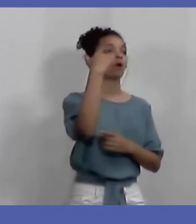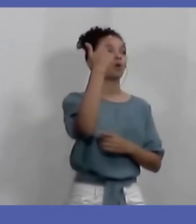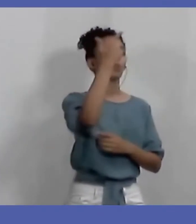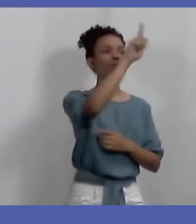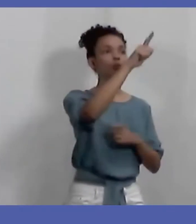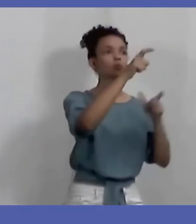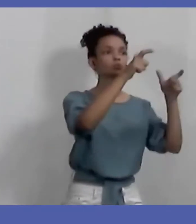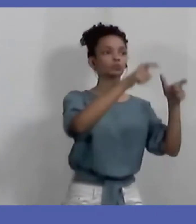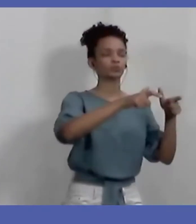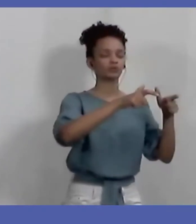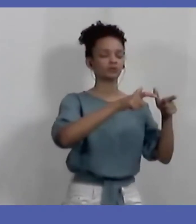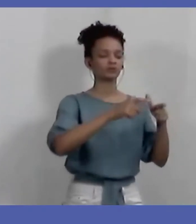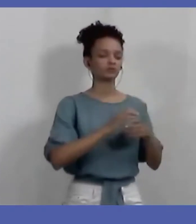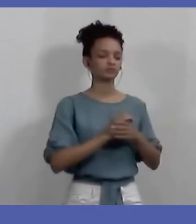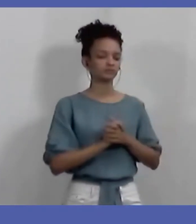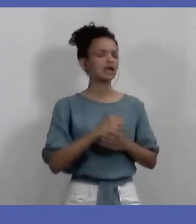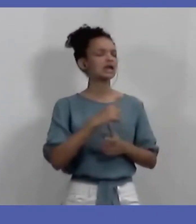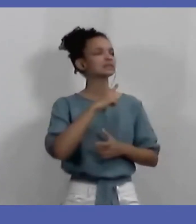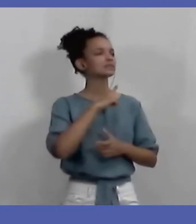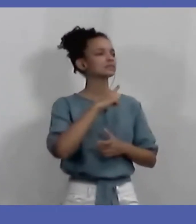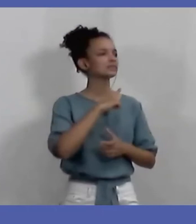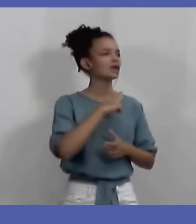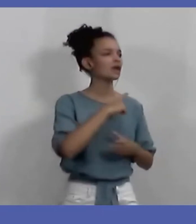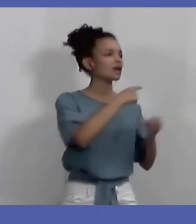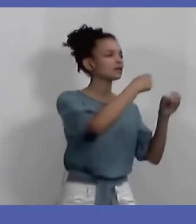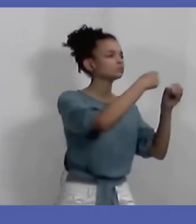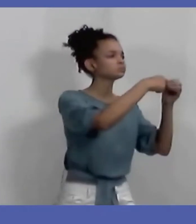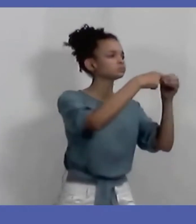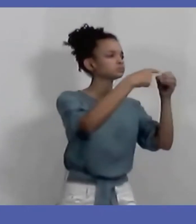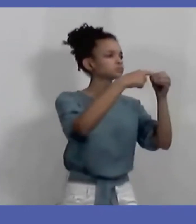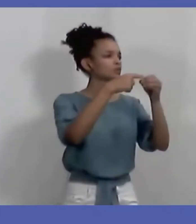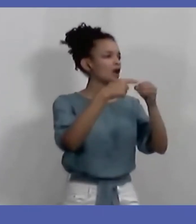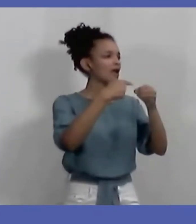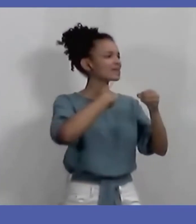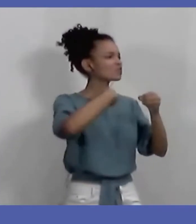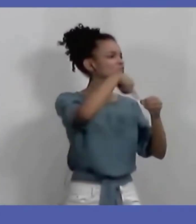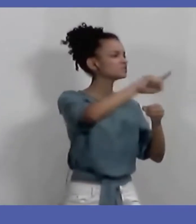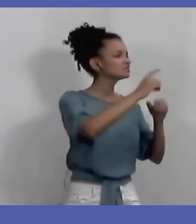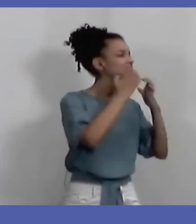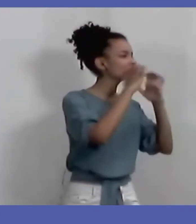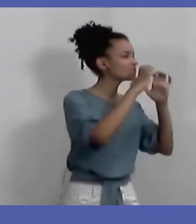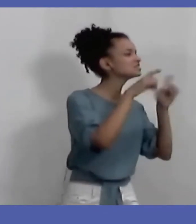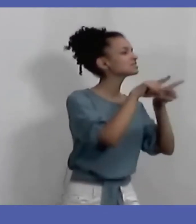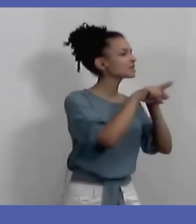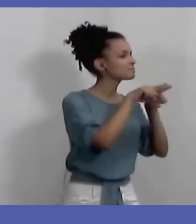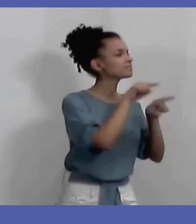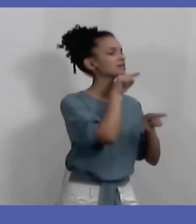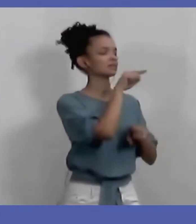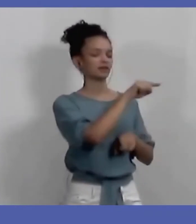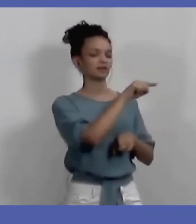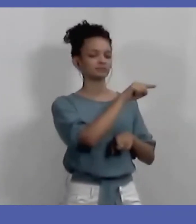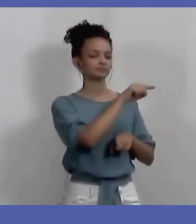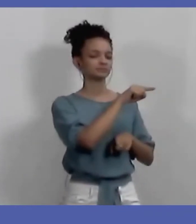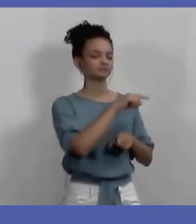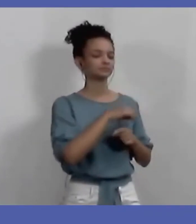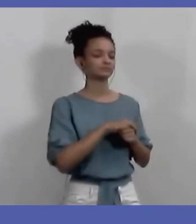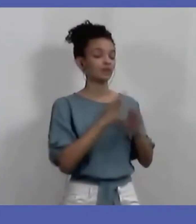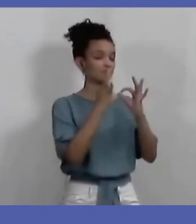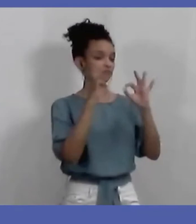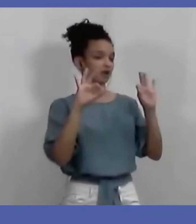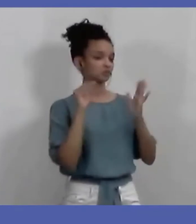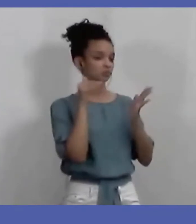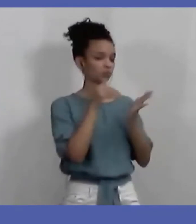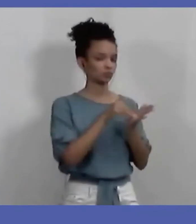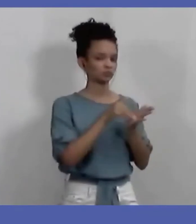povoações vizinhas, a fim de que eu pregue também ali. A última frase